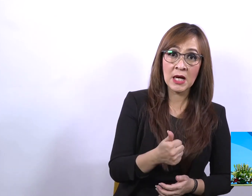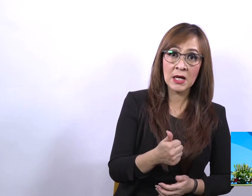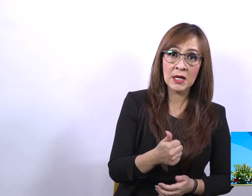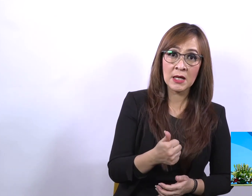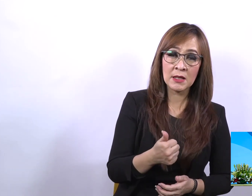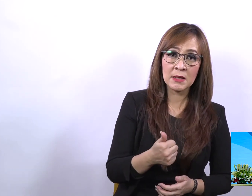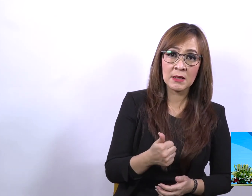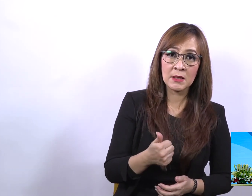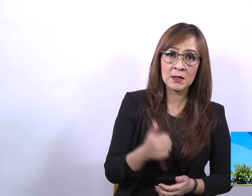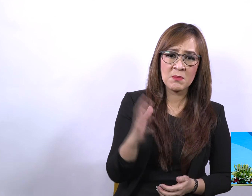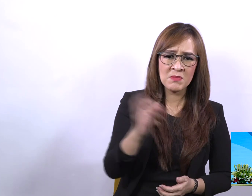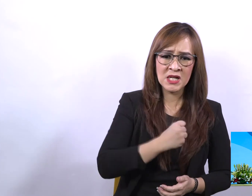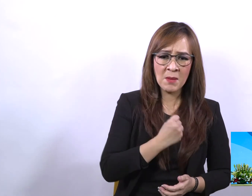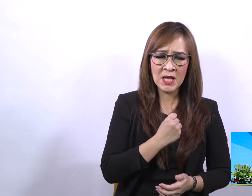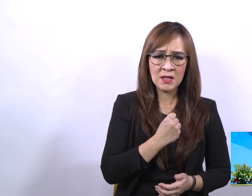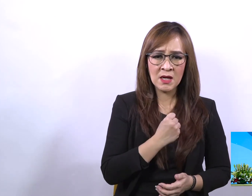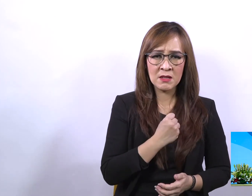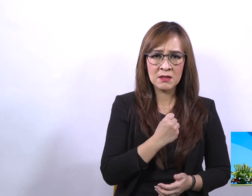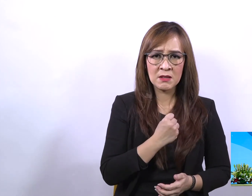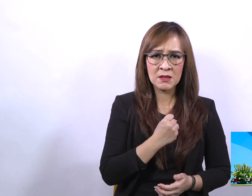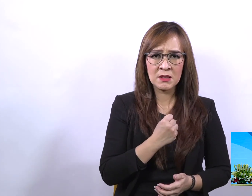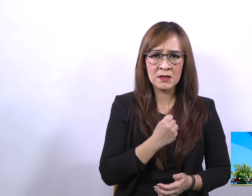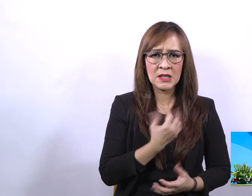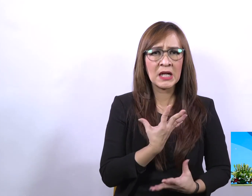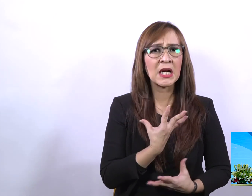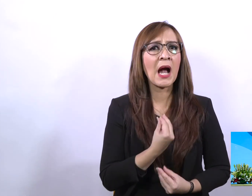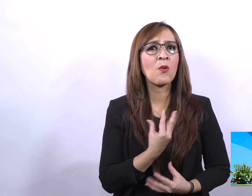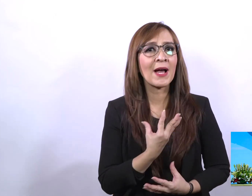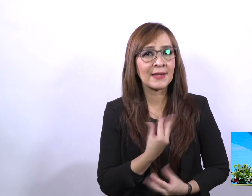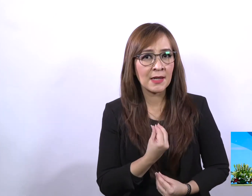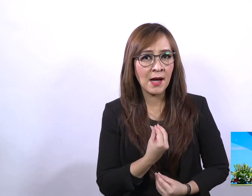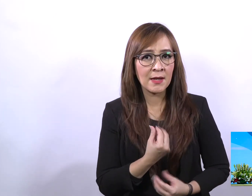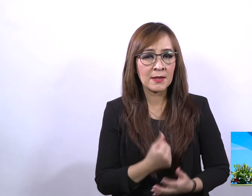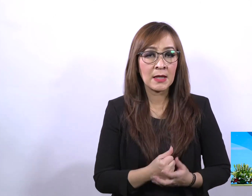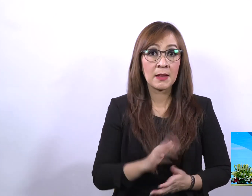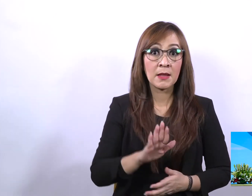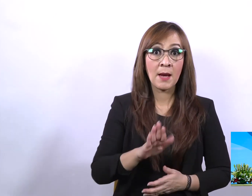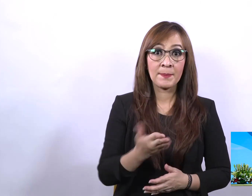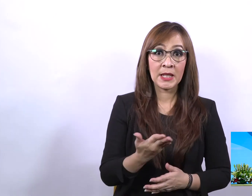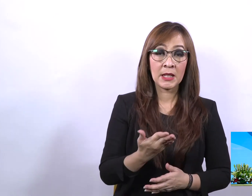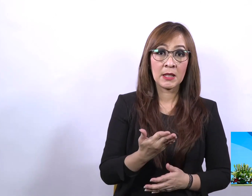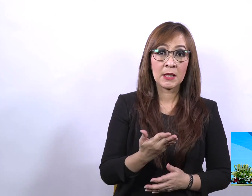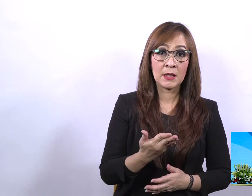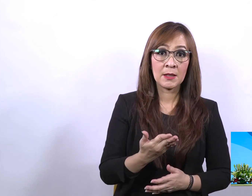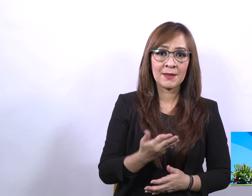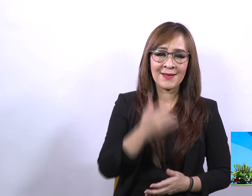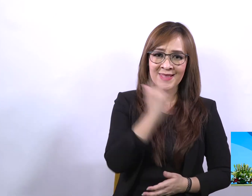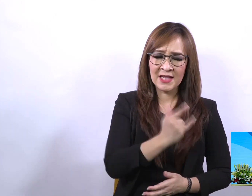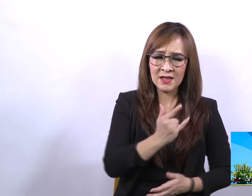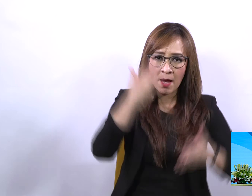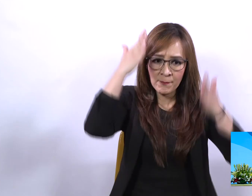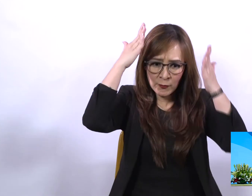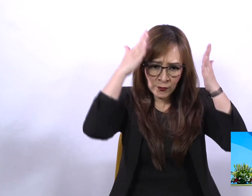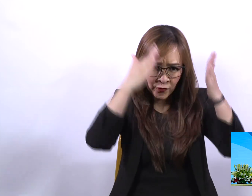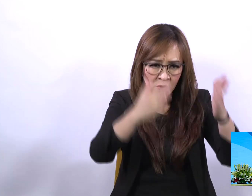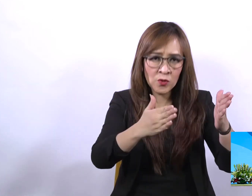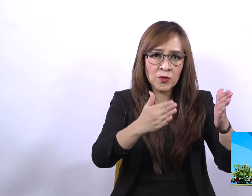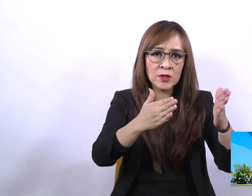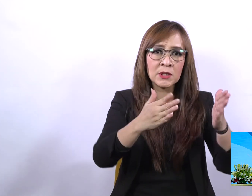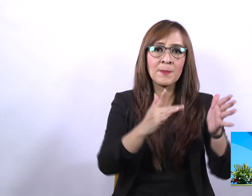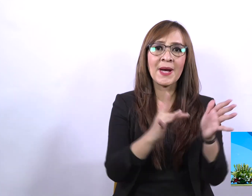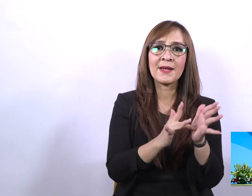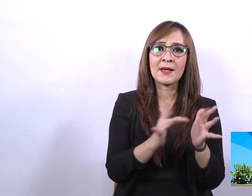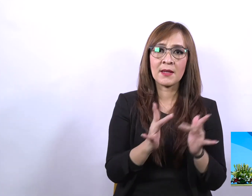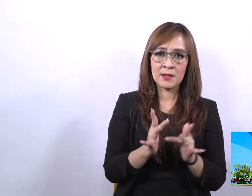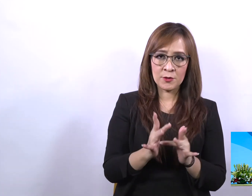Wilona jangkau menghadapi goncangan goncangan dan kebimbangan kebimbangan Takbir yang hanya Saya mau tekan gonmu saudara tetap fokus pada Kristus dan